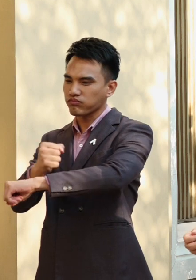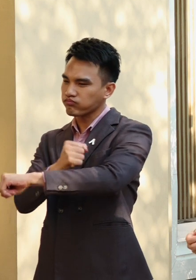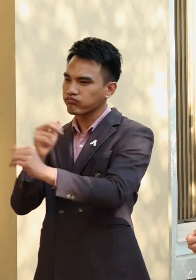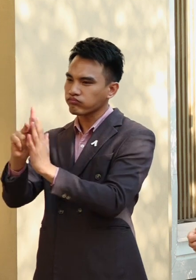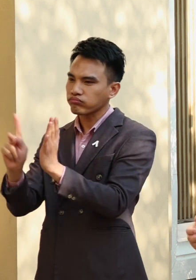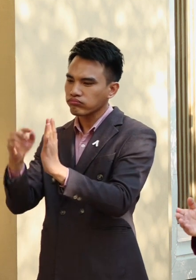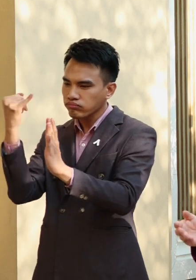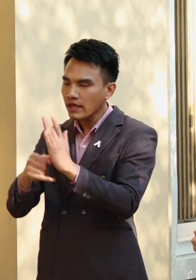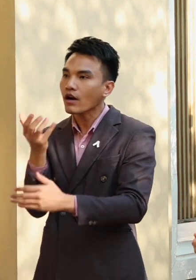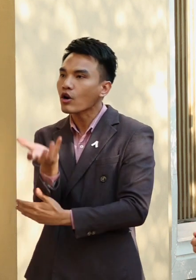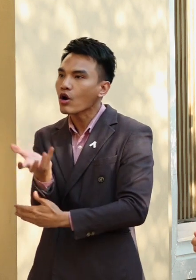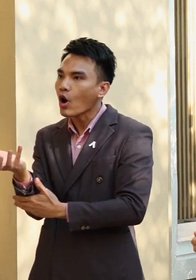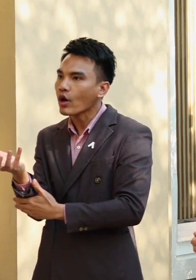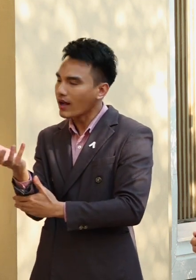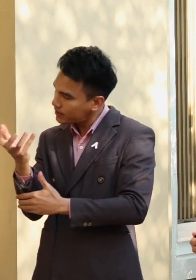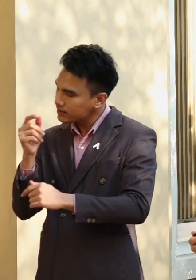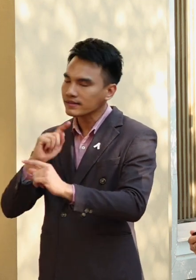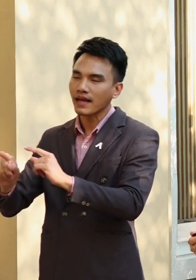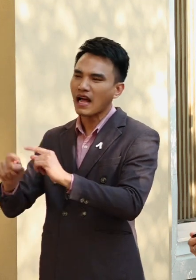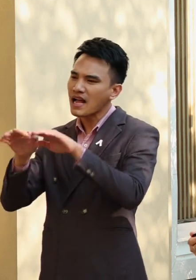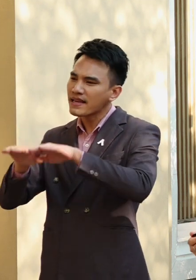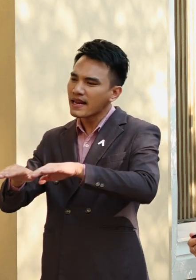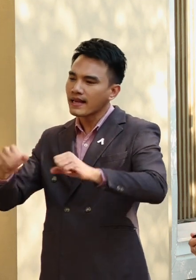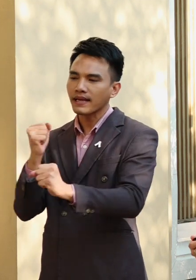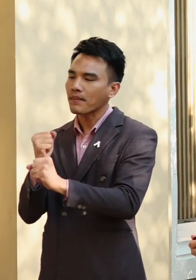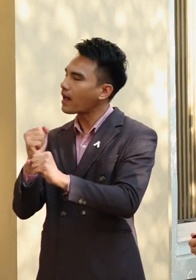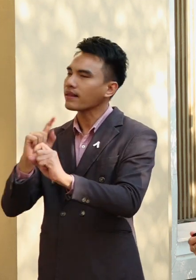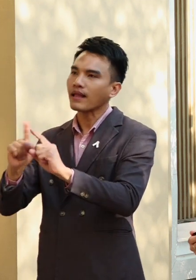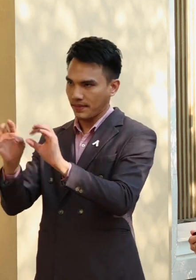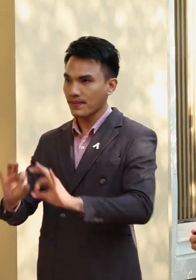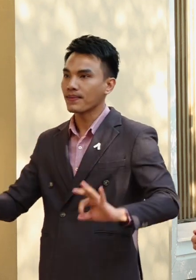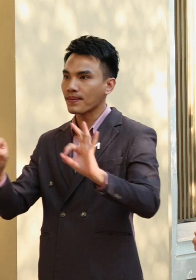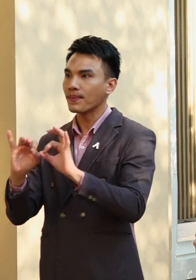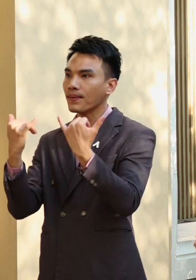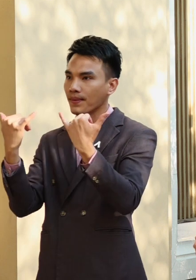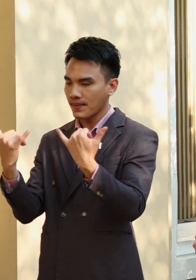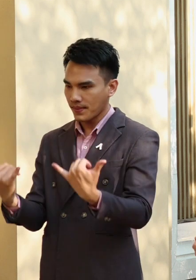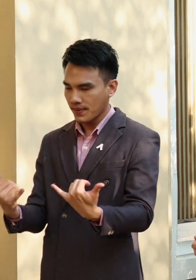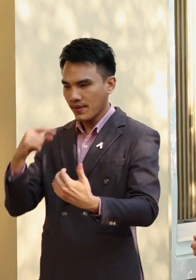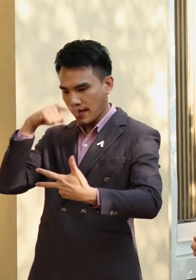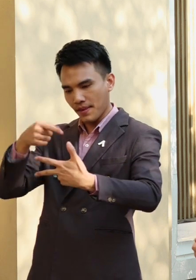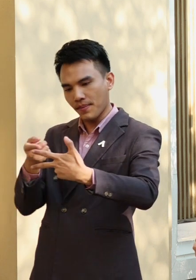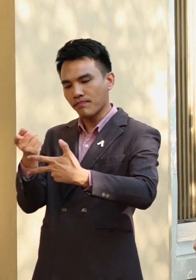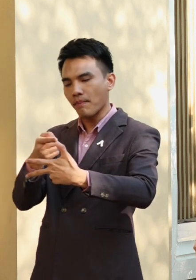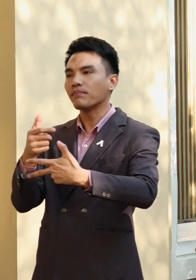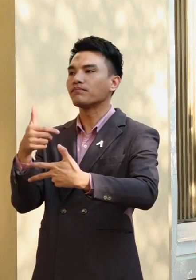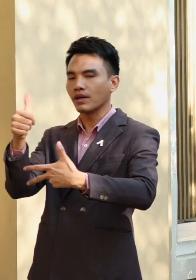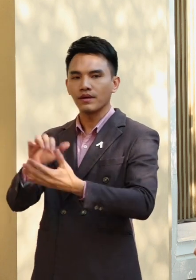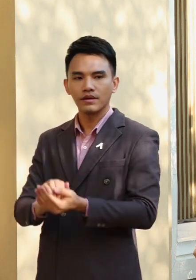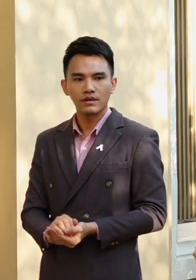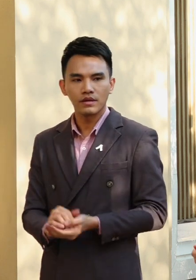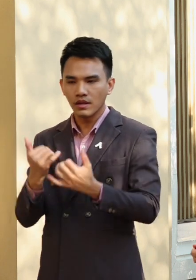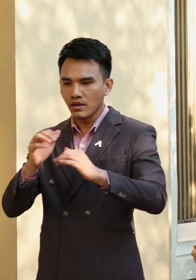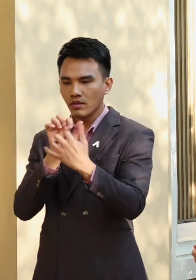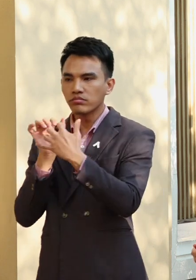องขอทานนะครับและในหลายๆกิจการนั้นเป็นหัวใจสำคัญครับที่จะทำให้ประเทศไทยกลับสู่เทียร์1ครับ